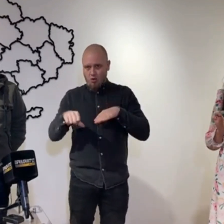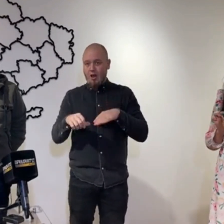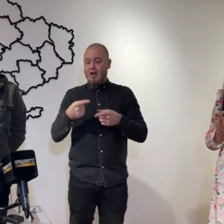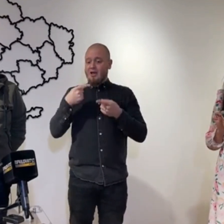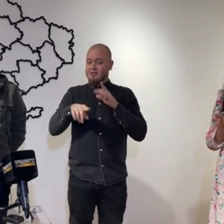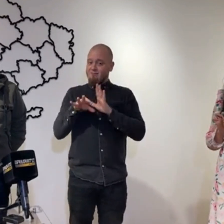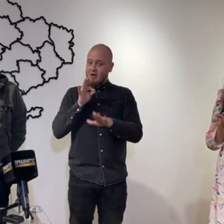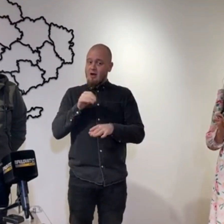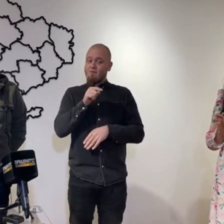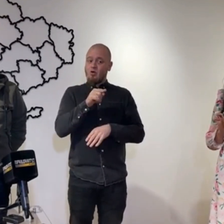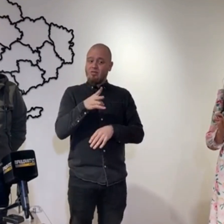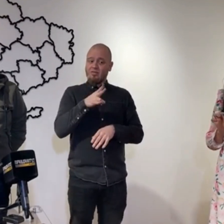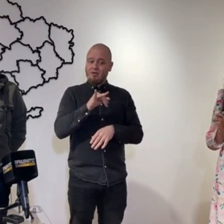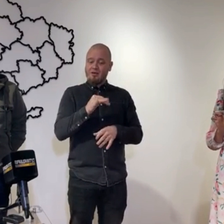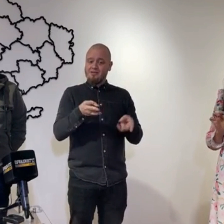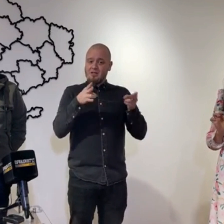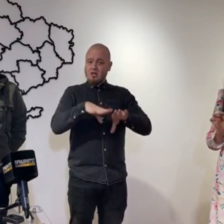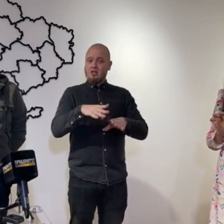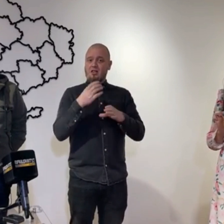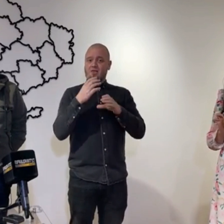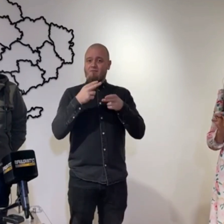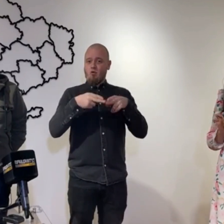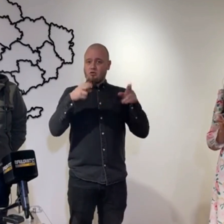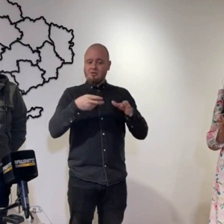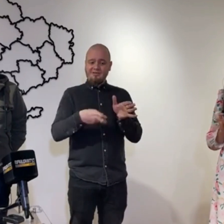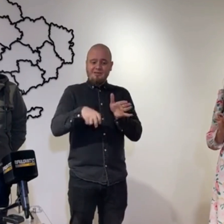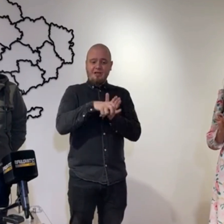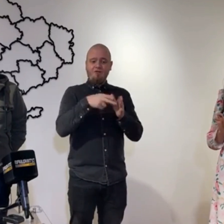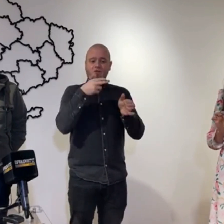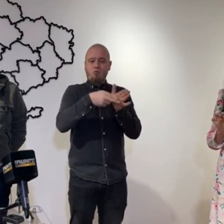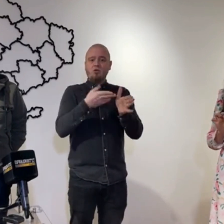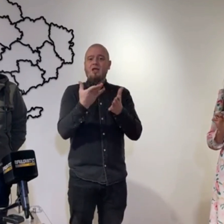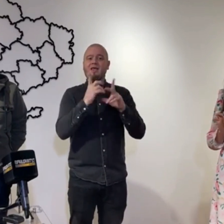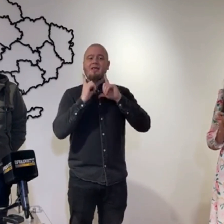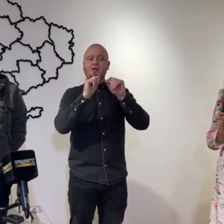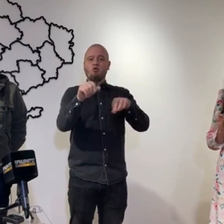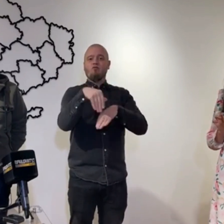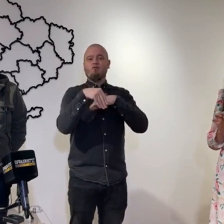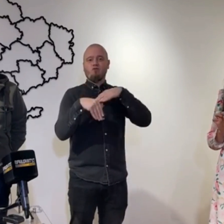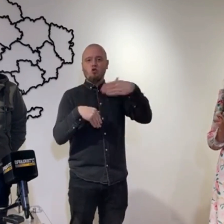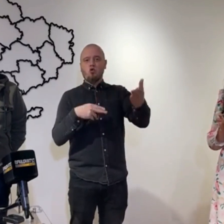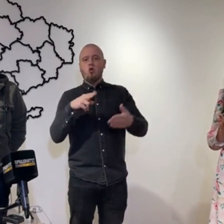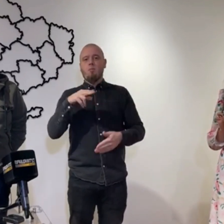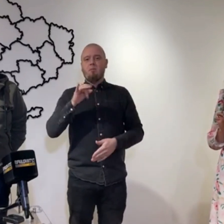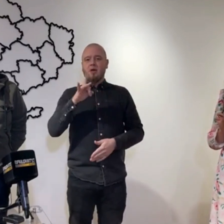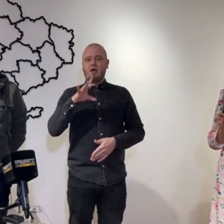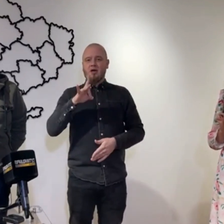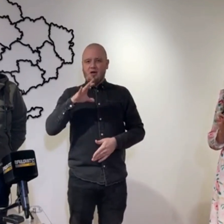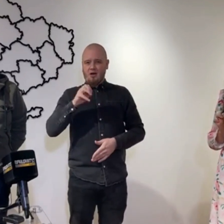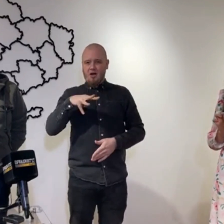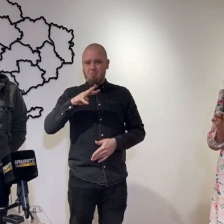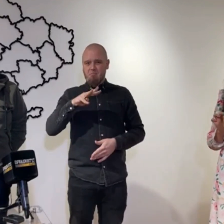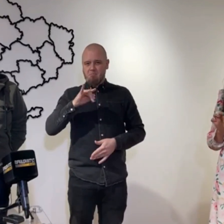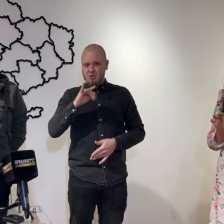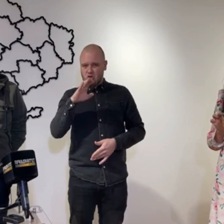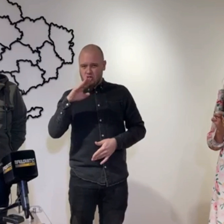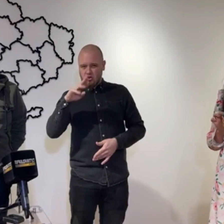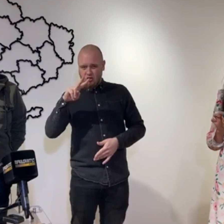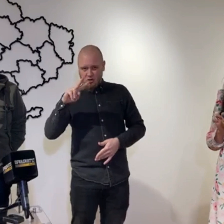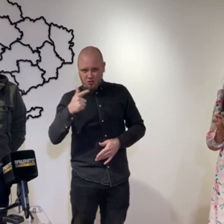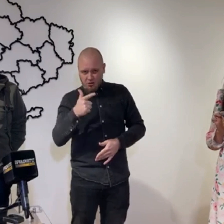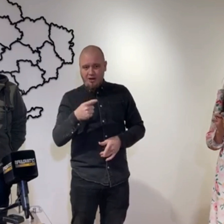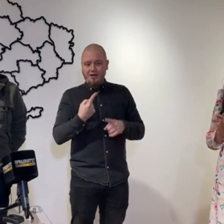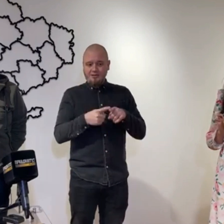Інший варіант, вони залишаються на вокзалі, сідають в поїзда, які їдуть в сторону Перемишля. І поїзди також їздять